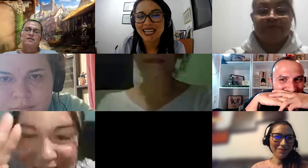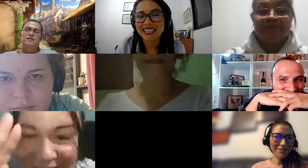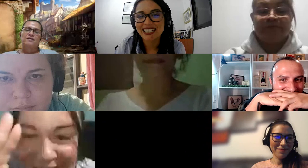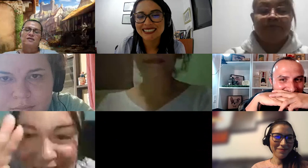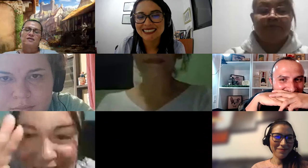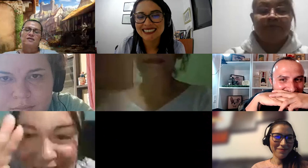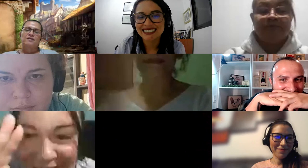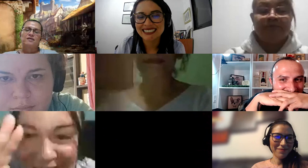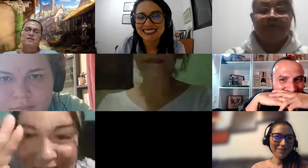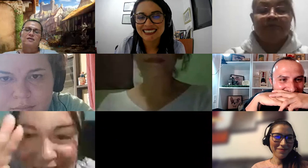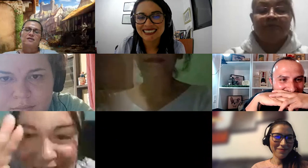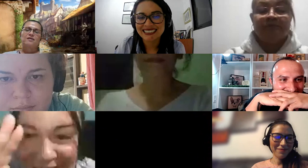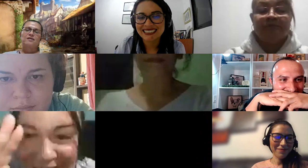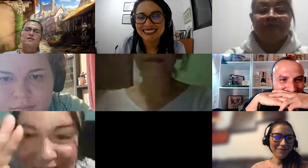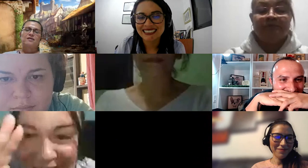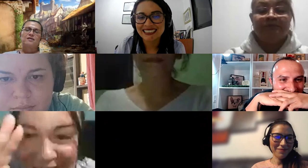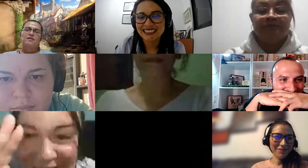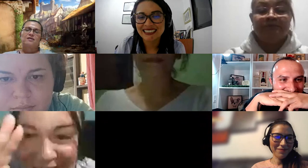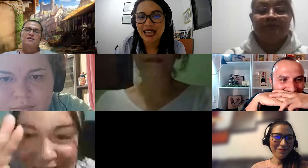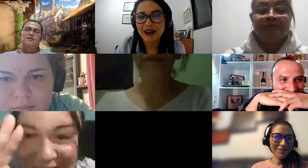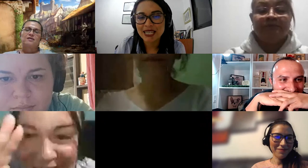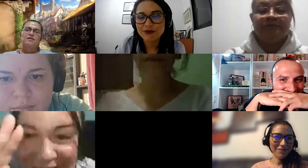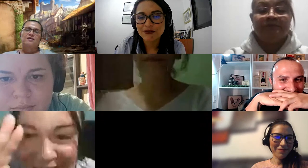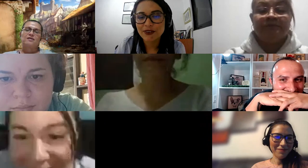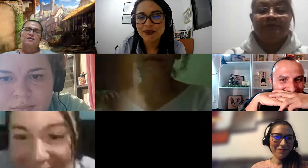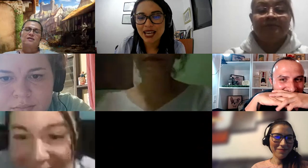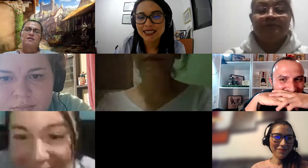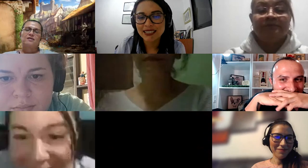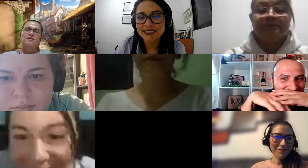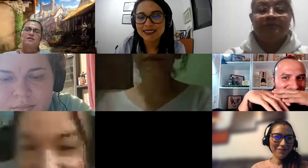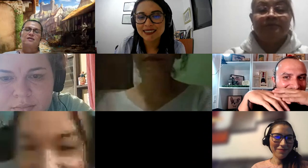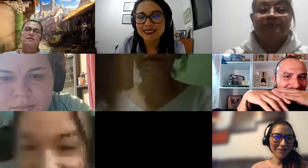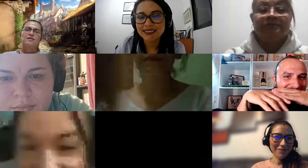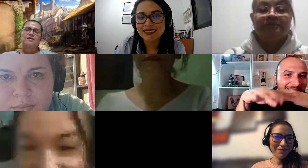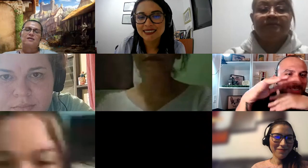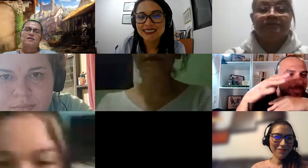ver. ¿La ves, Fabián?